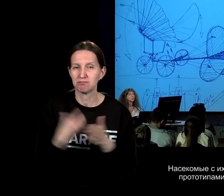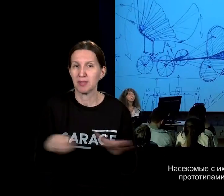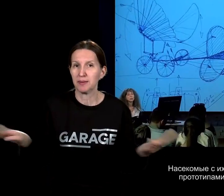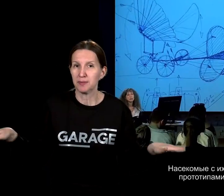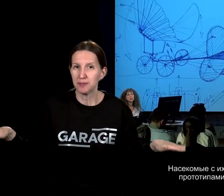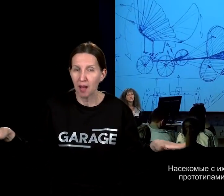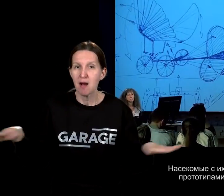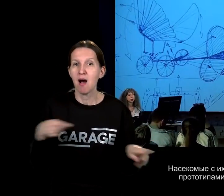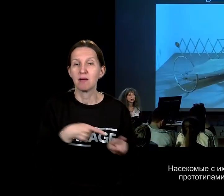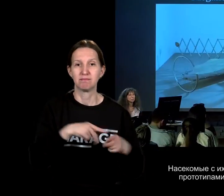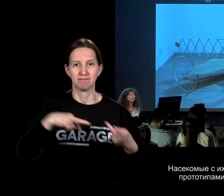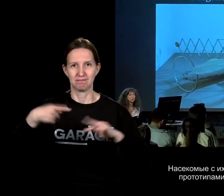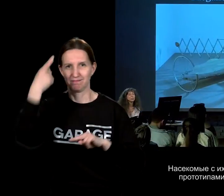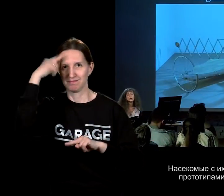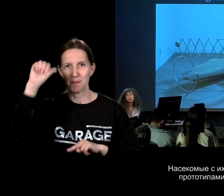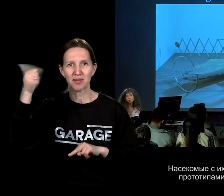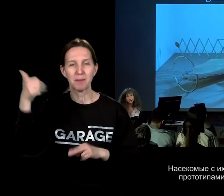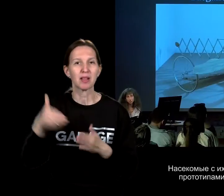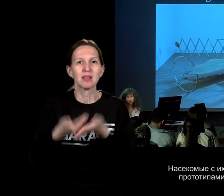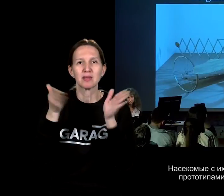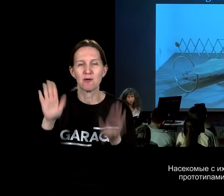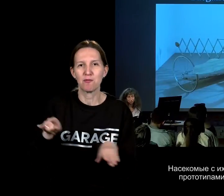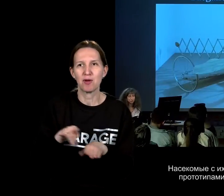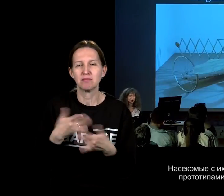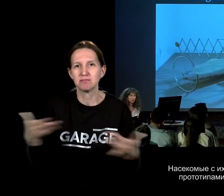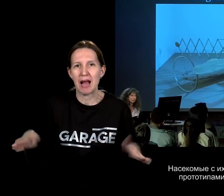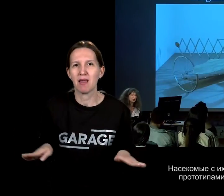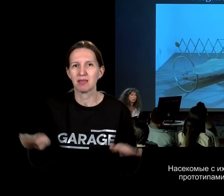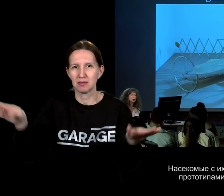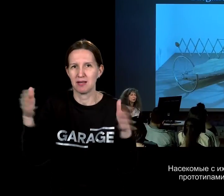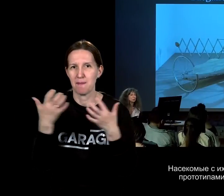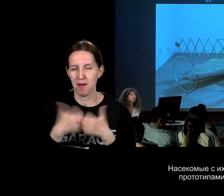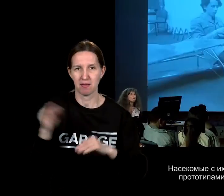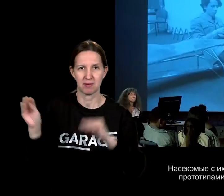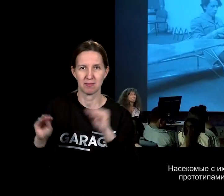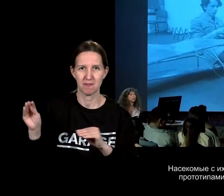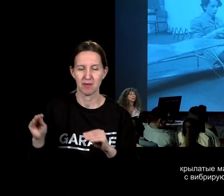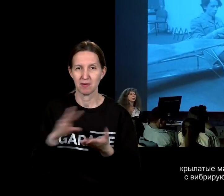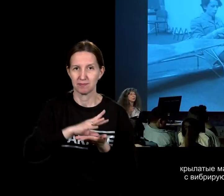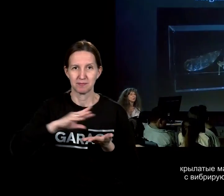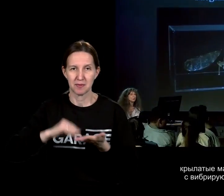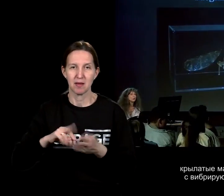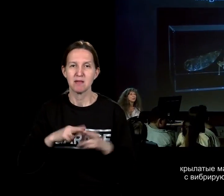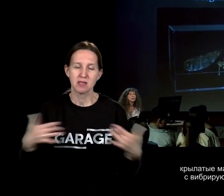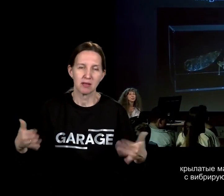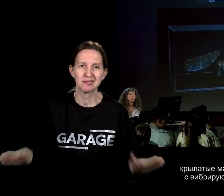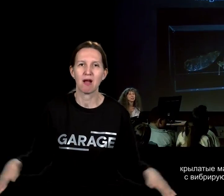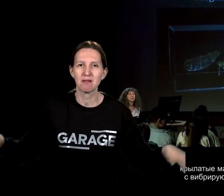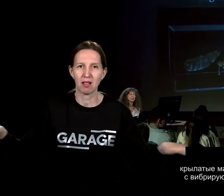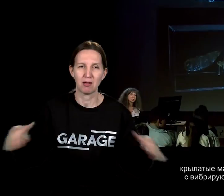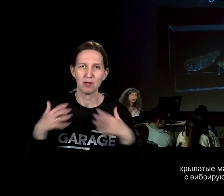также могли бы стать прототипом для новых летательных аппаратов, которые он создавал. Вот такие вот замечательные крылатые машины,